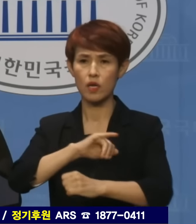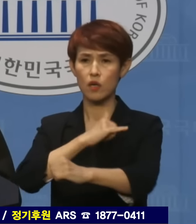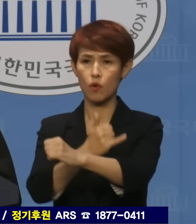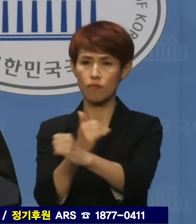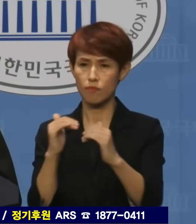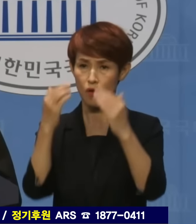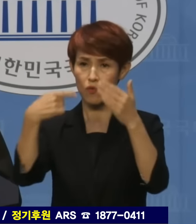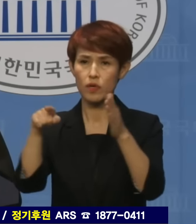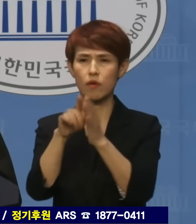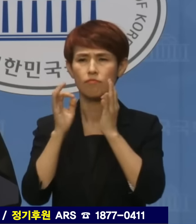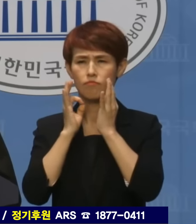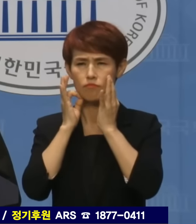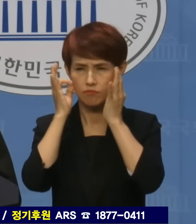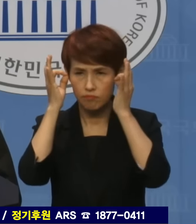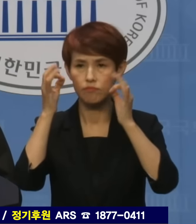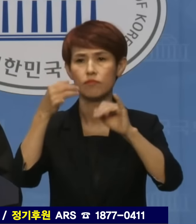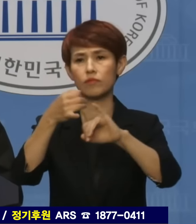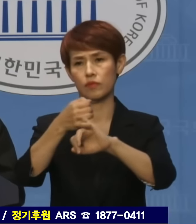위해 노력하겠습니다.